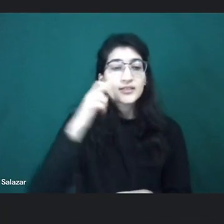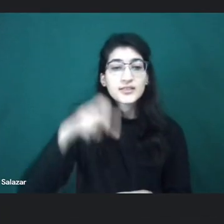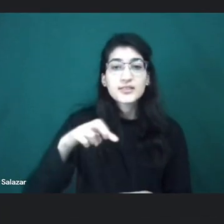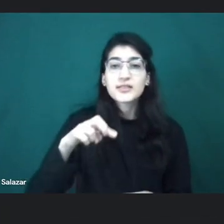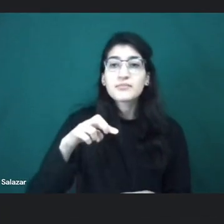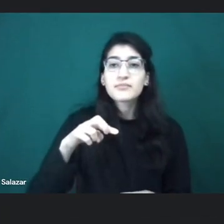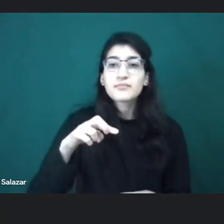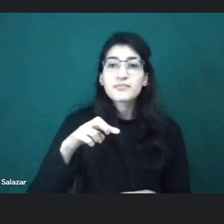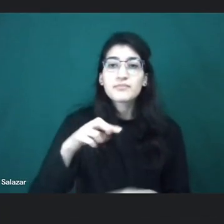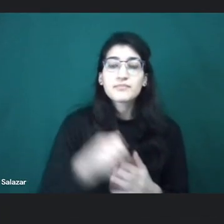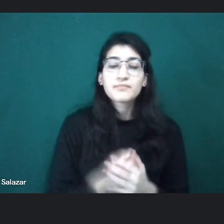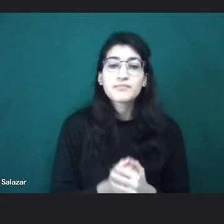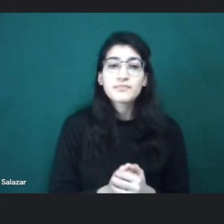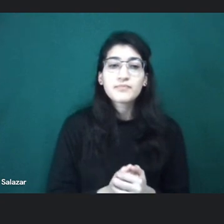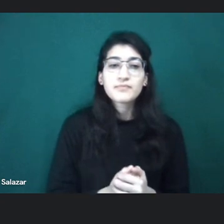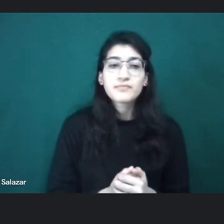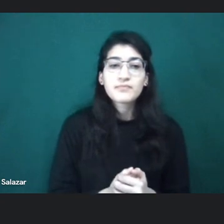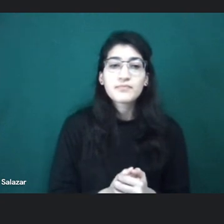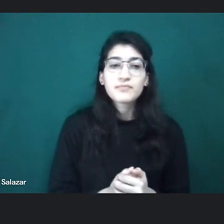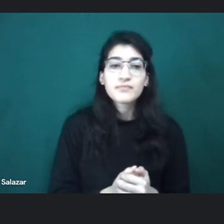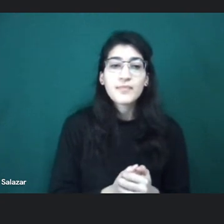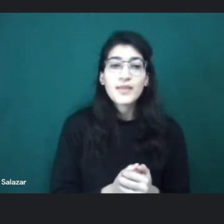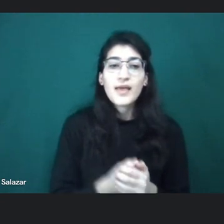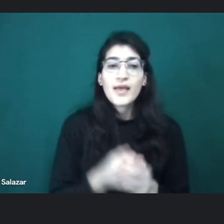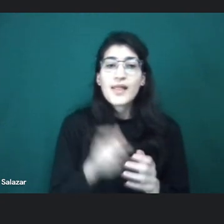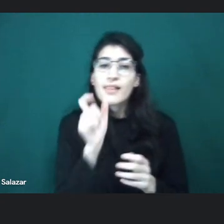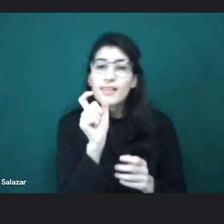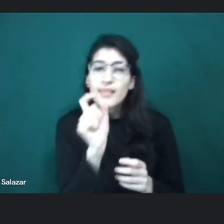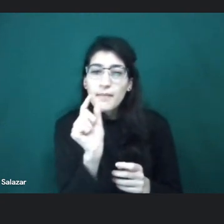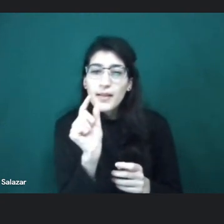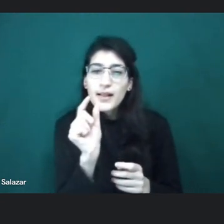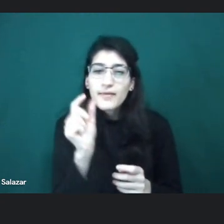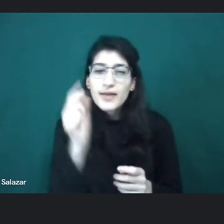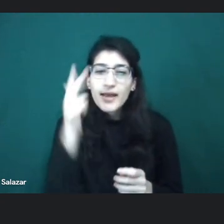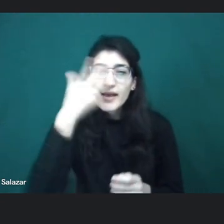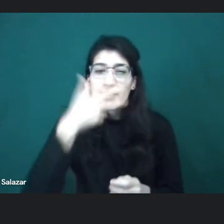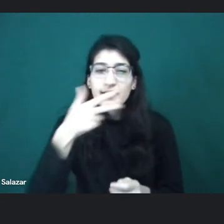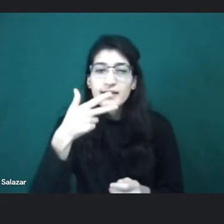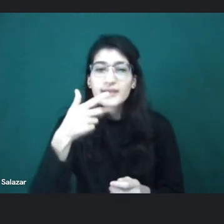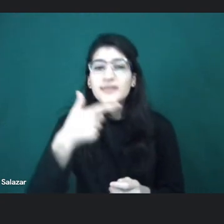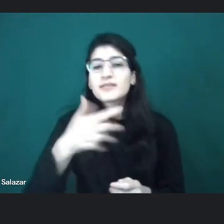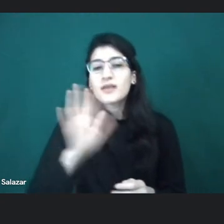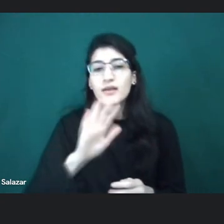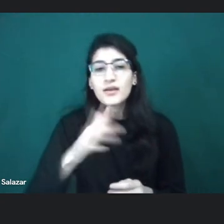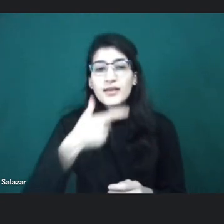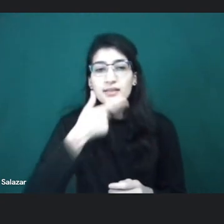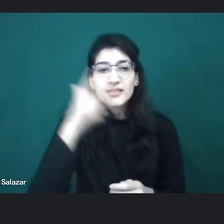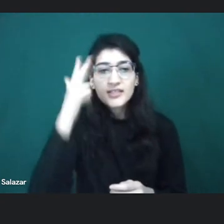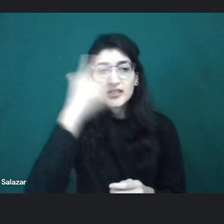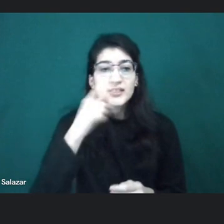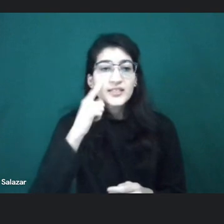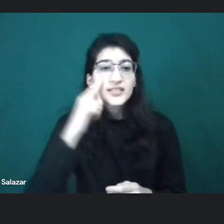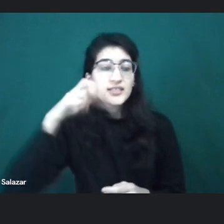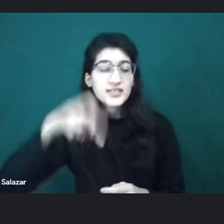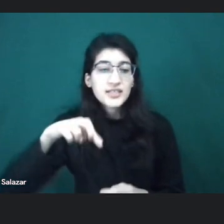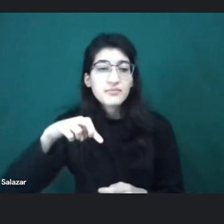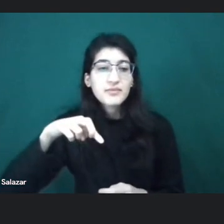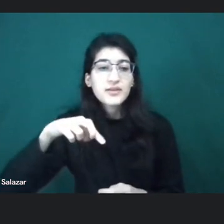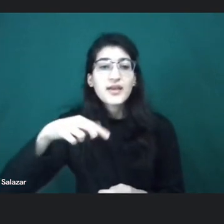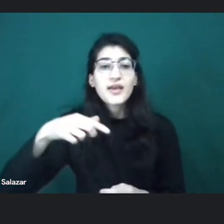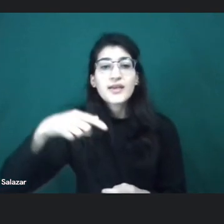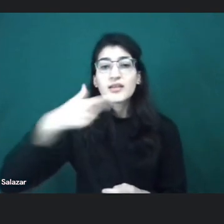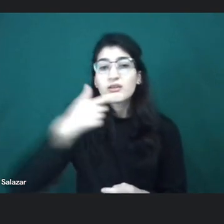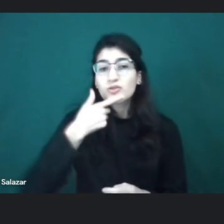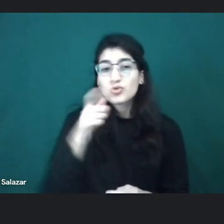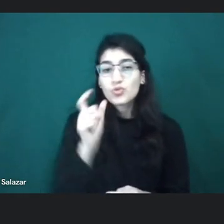ship es de sustantivo. ¿Sí? Por ejemplo, relation o relationship es lo